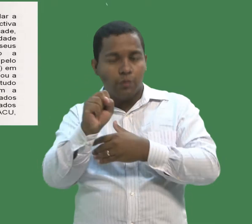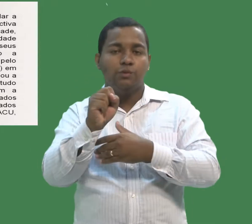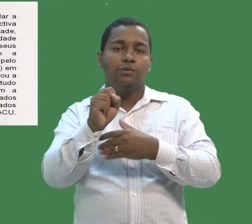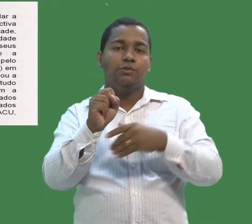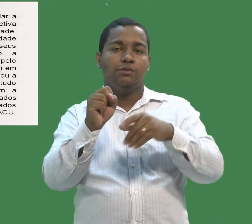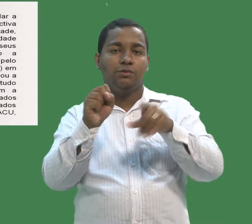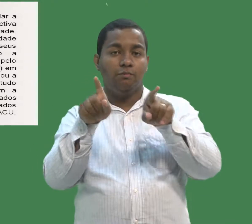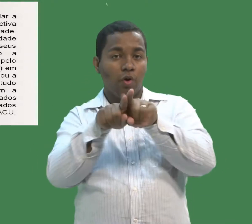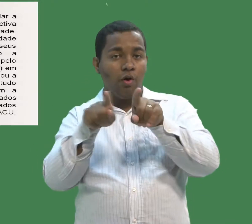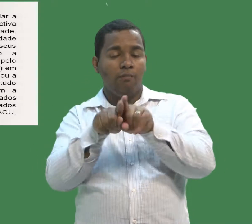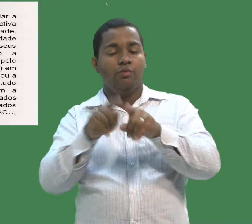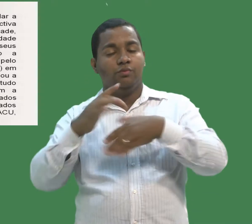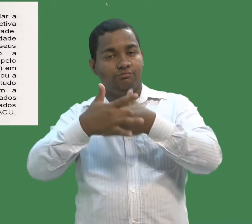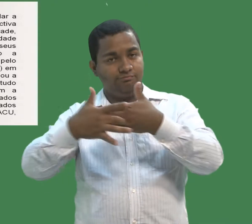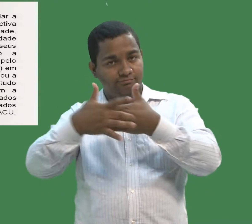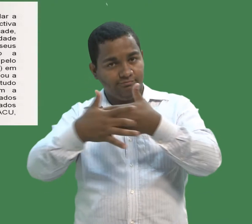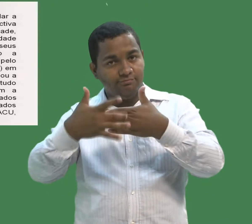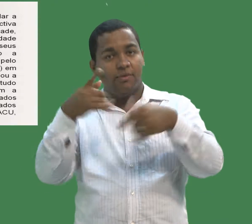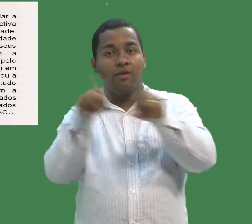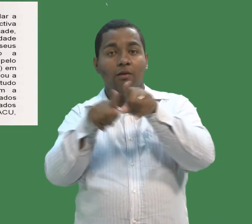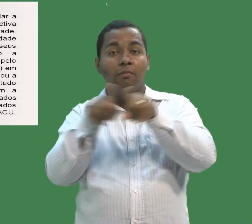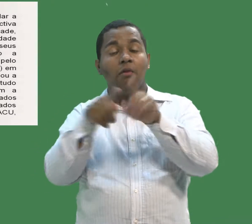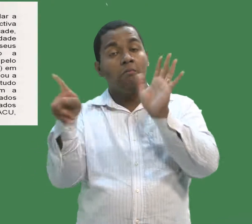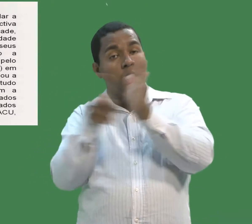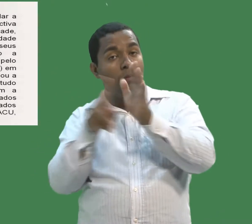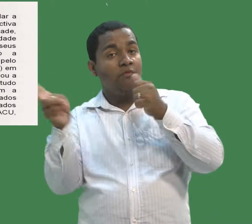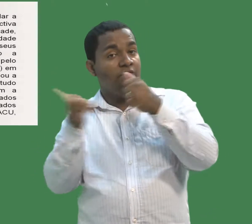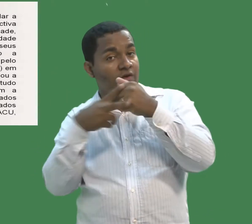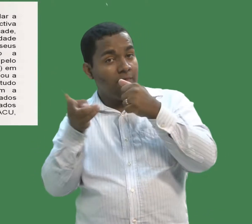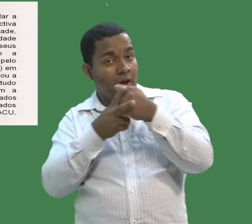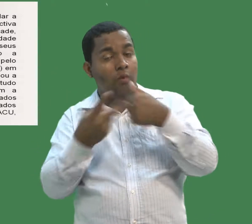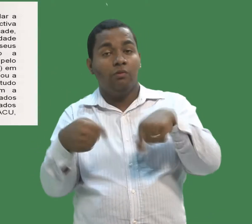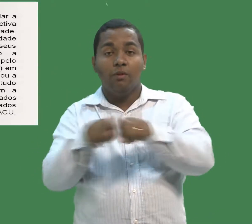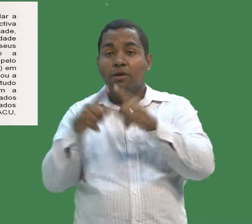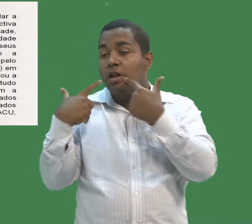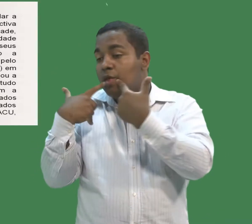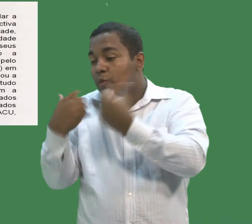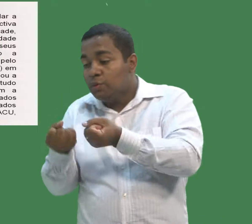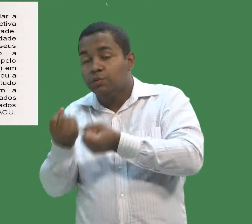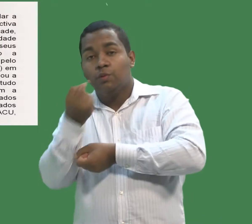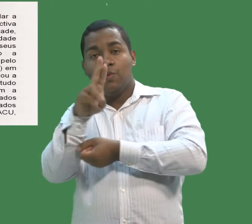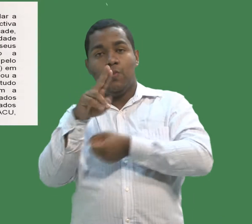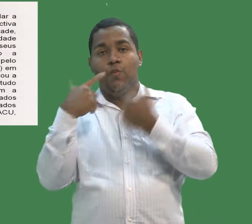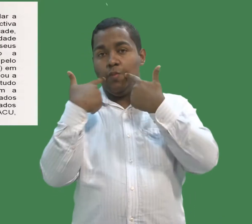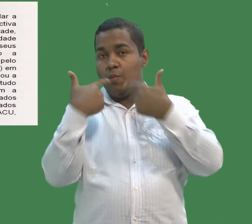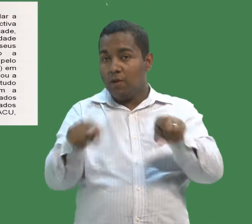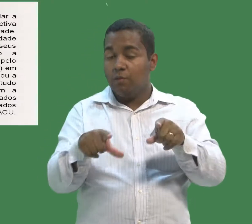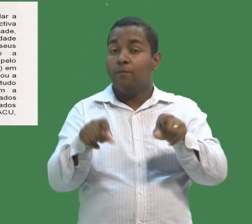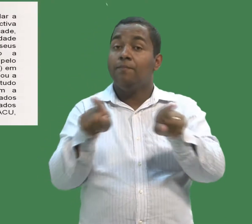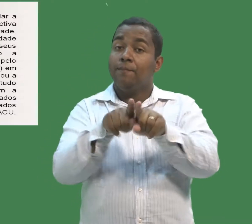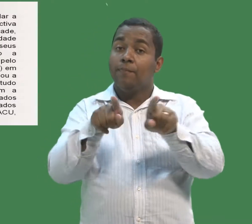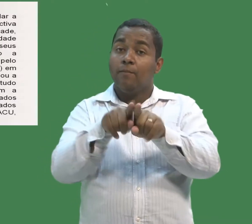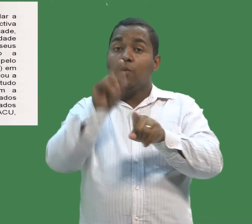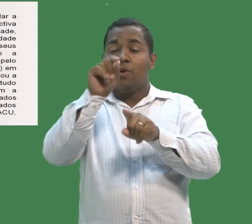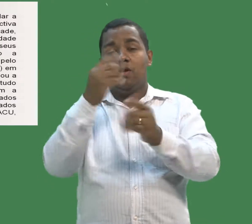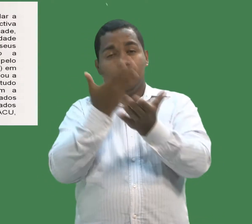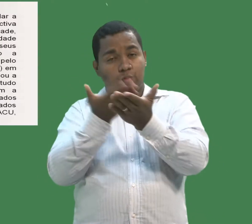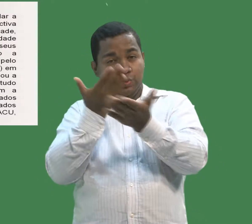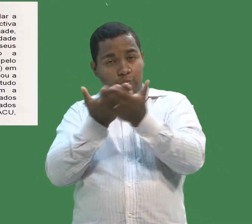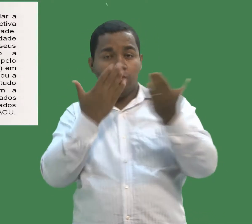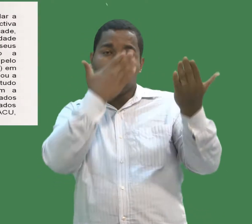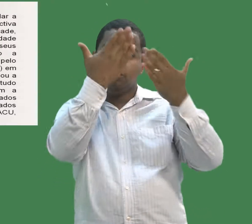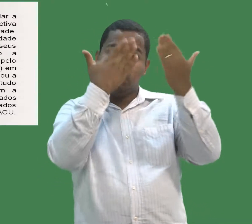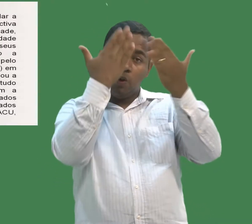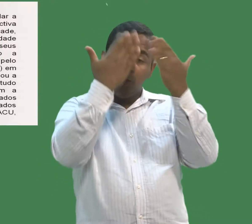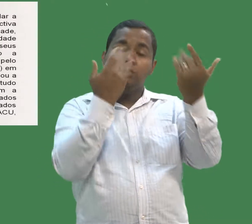verbal, linguístico ou a língua. Em consequência, o estudo psicológico deveria recorrer também a uma análise dos fatos da